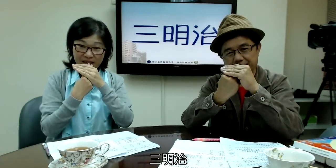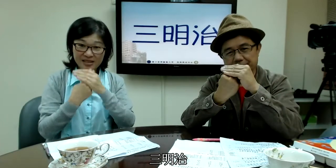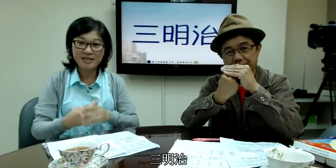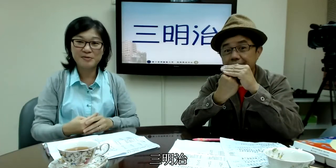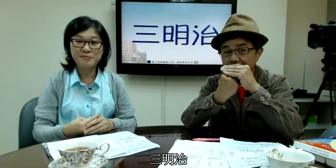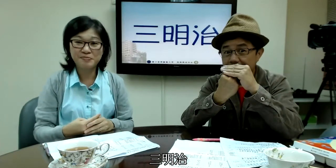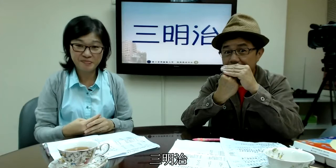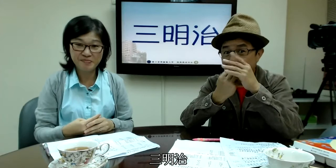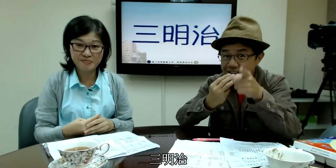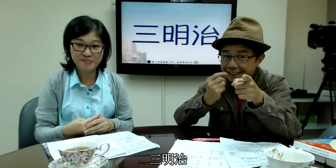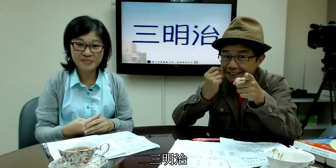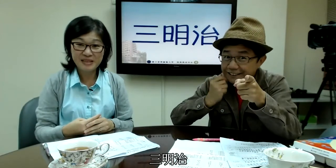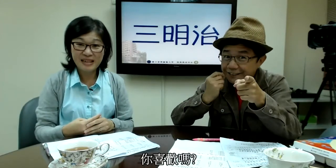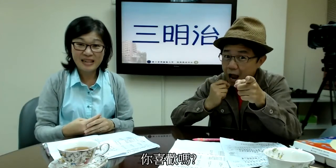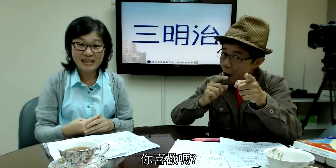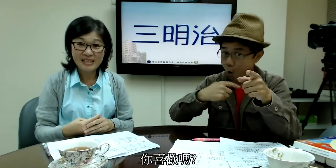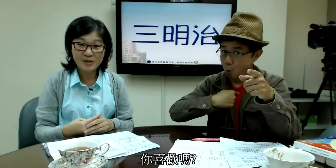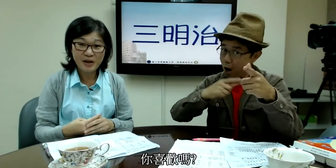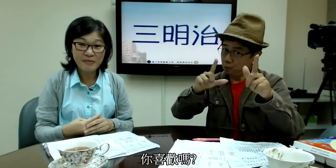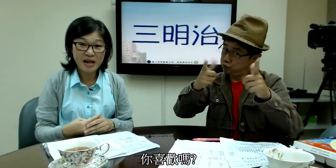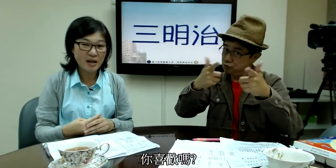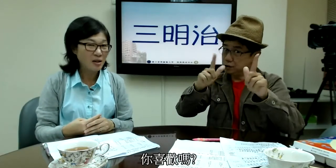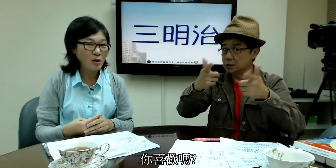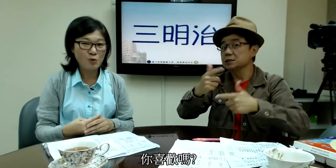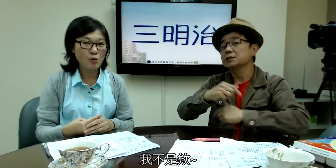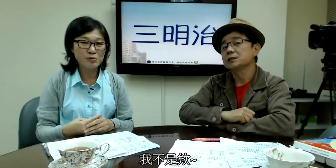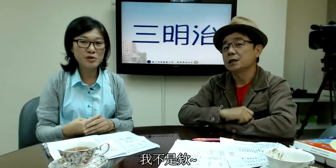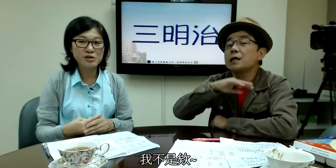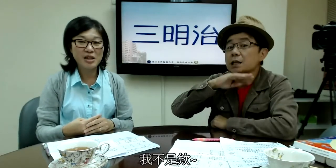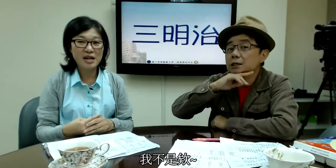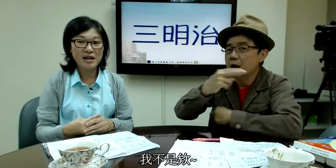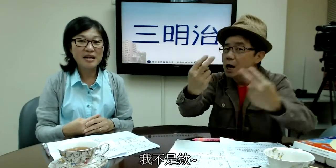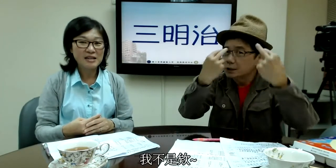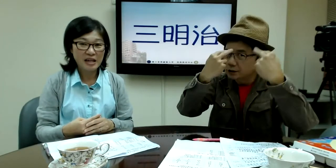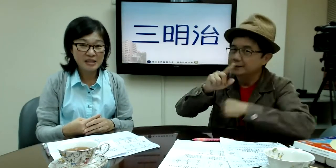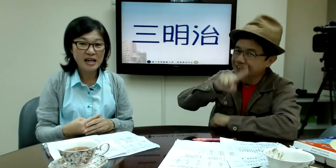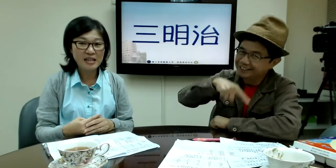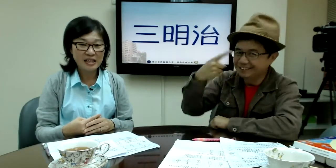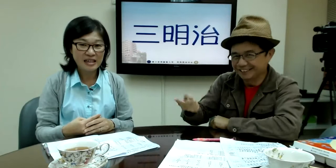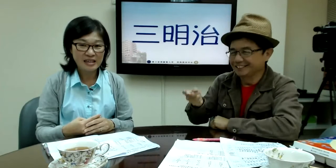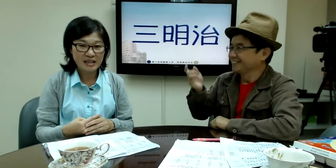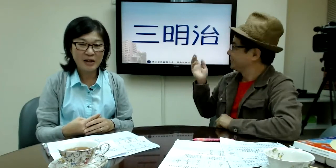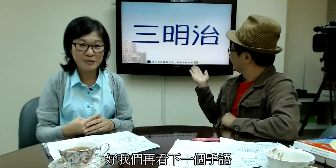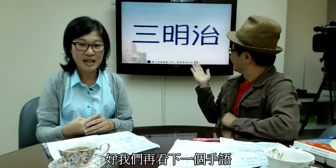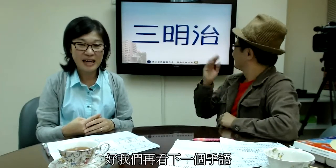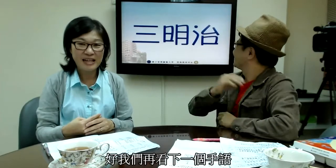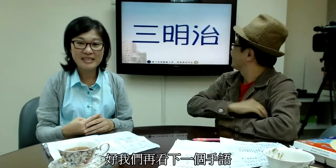治。嗯，你喜欢吗？我不是耶、欸、等一下你好，我们再看下一